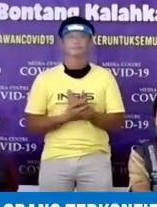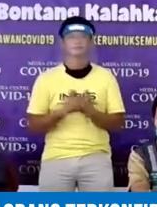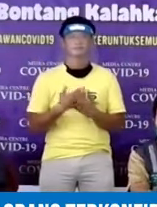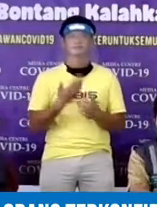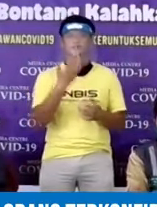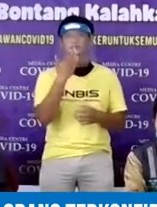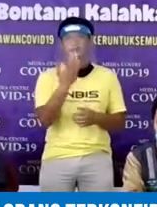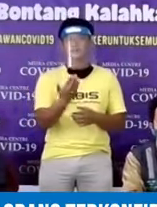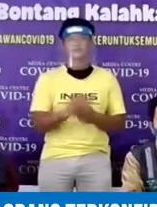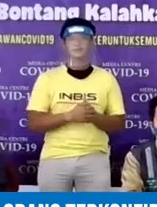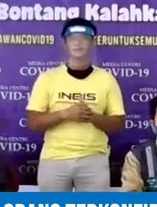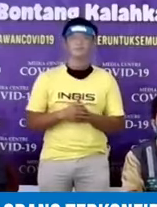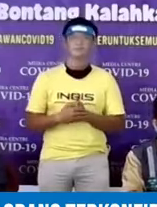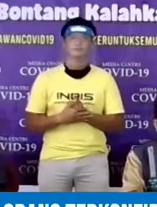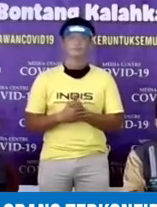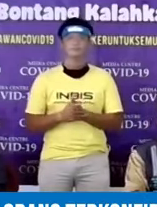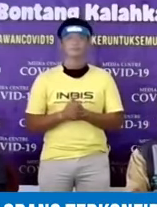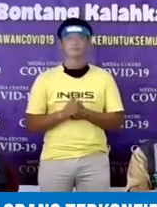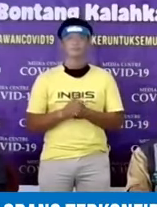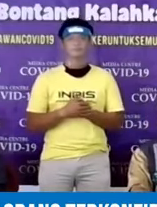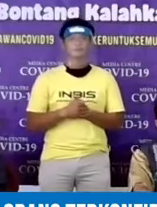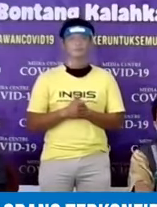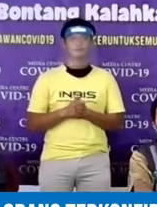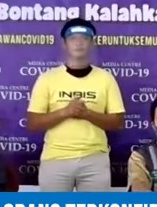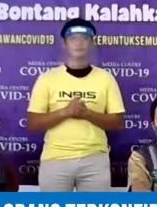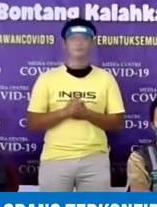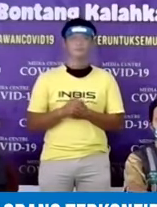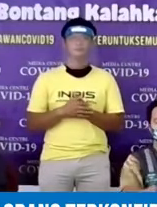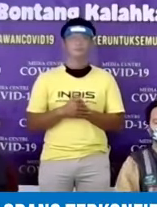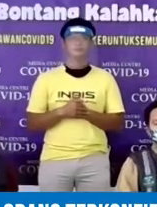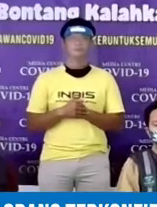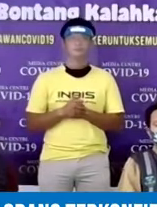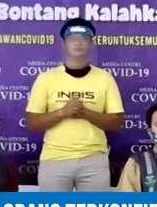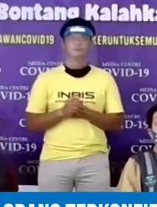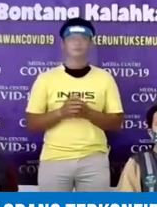ya selanjutnya kami persilahkan dari kaltimpost